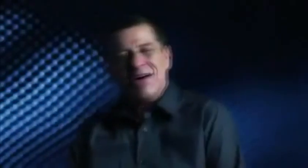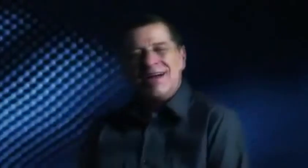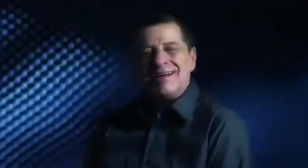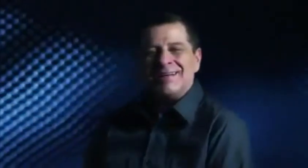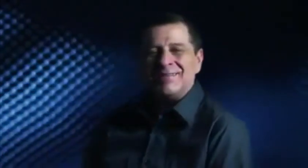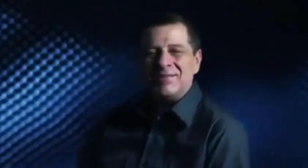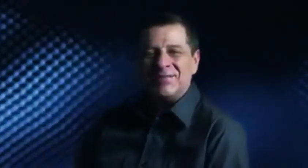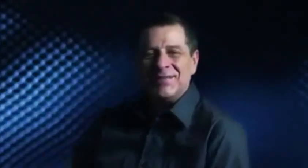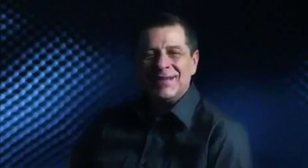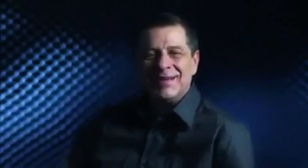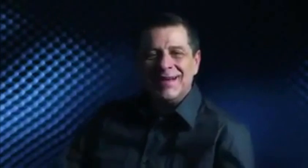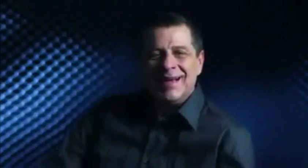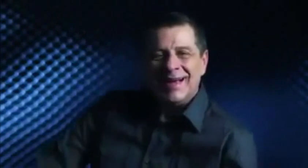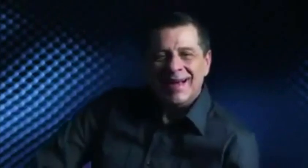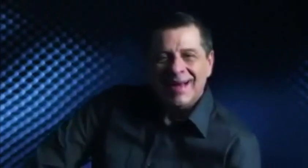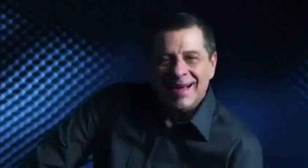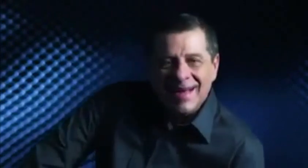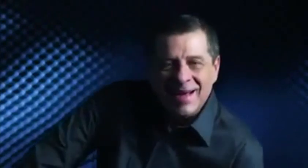Olá.